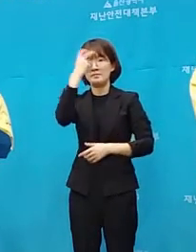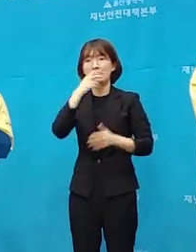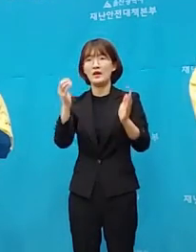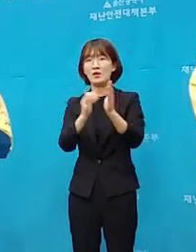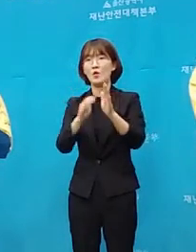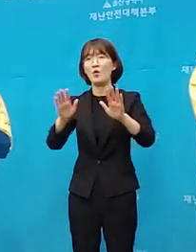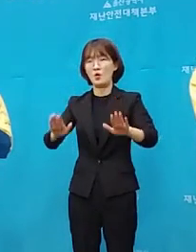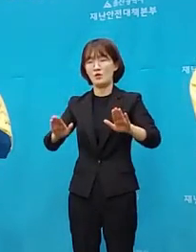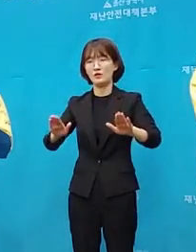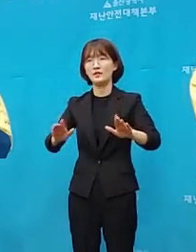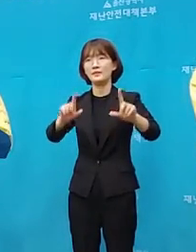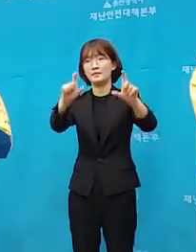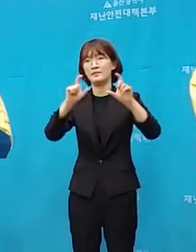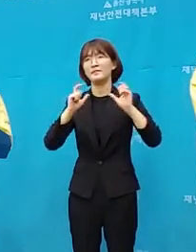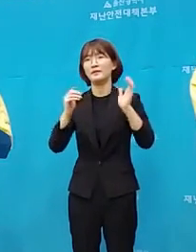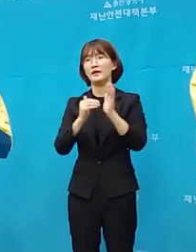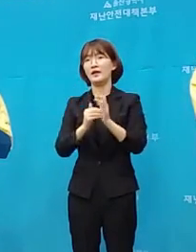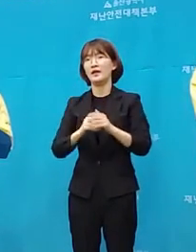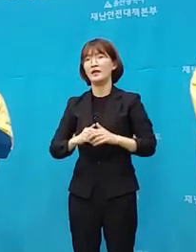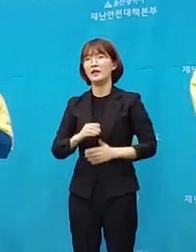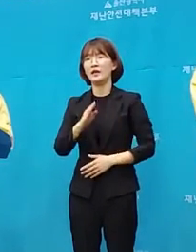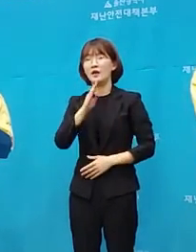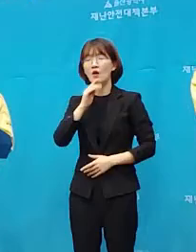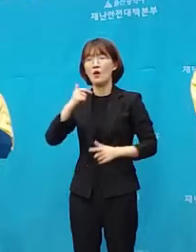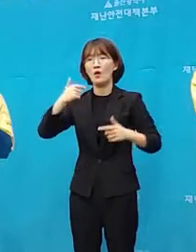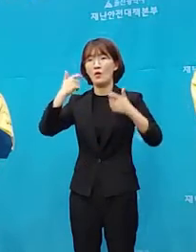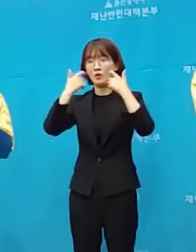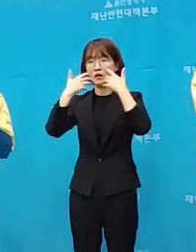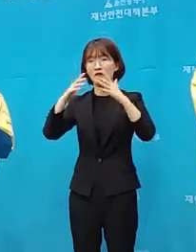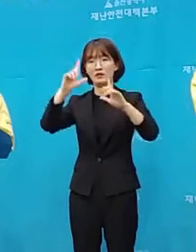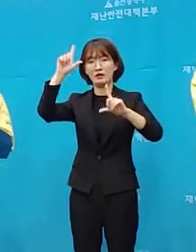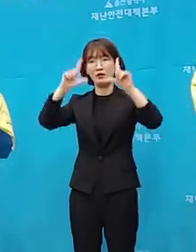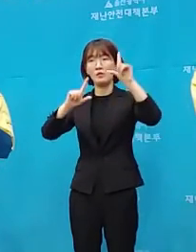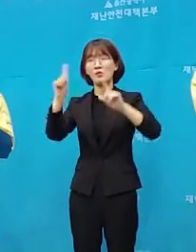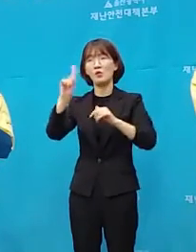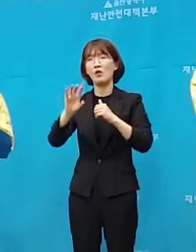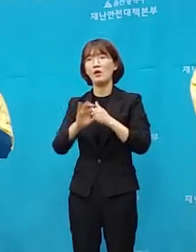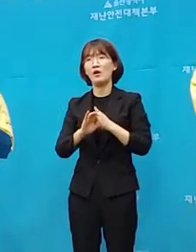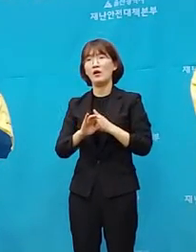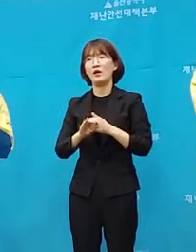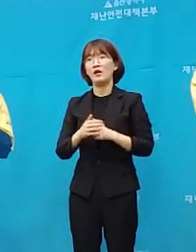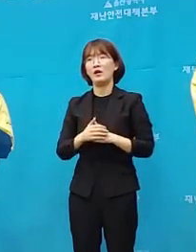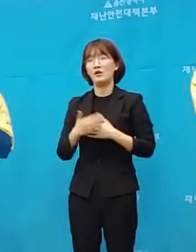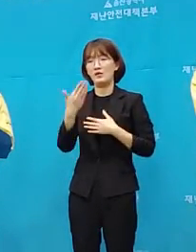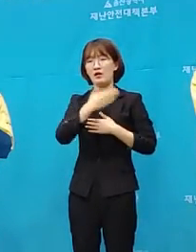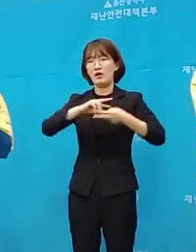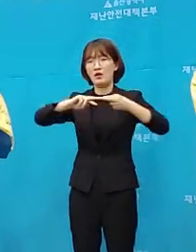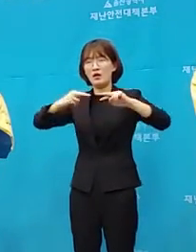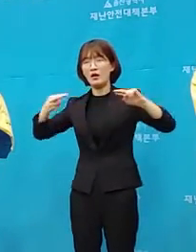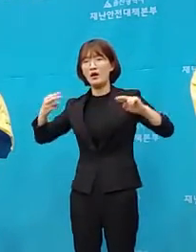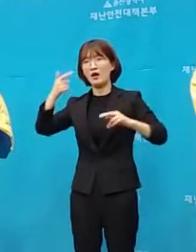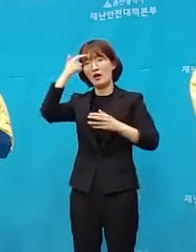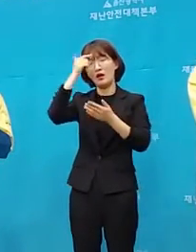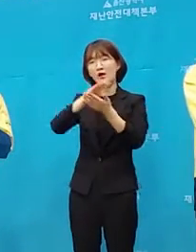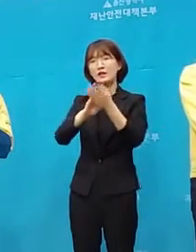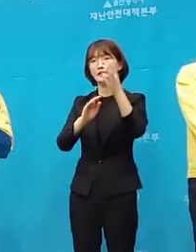확진자로 판정되었습니다. 최초 증상은 3월 17일이고 이날 근무 동안 체온이